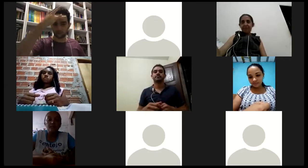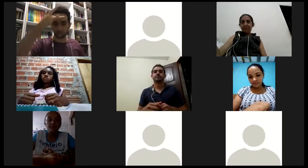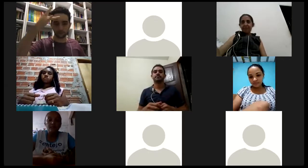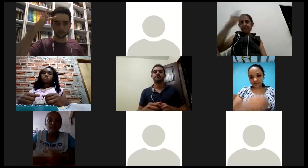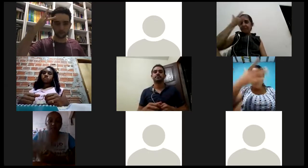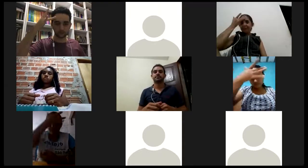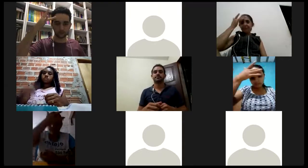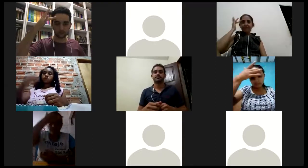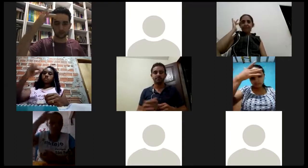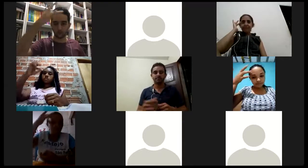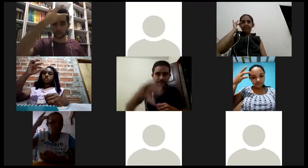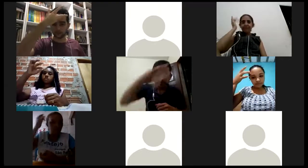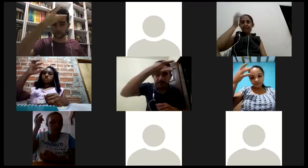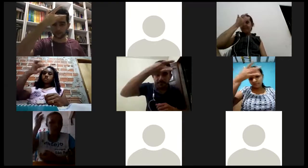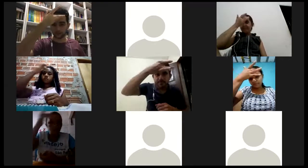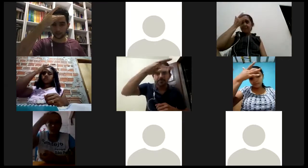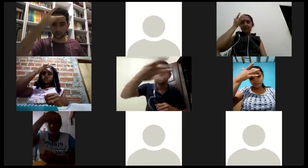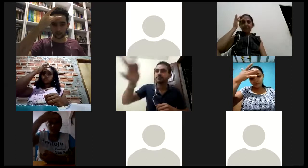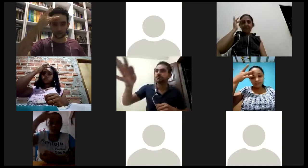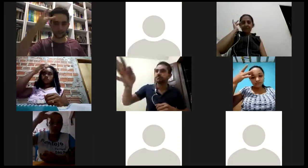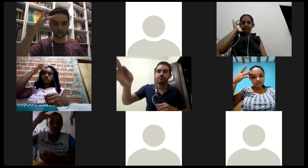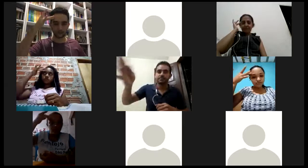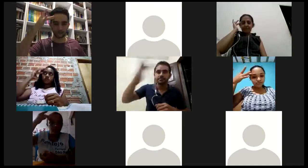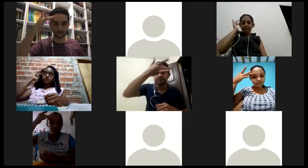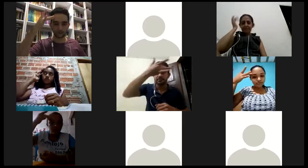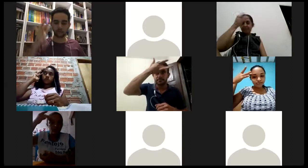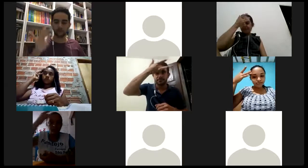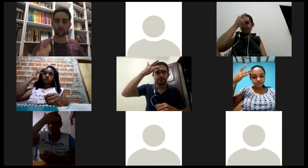Pessoa. Dedo do meio passando na testa.